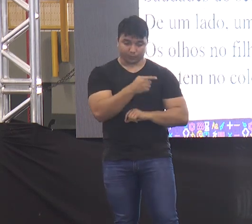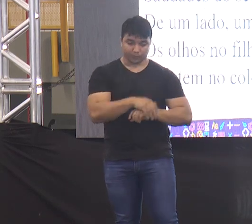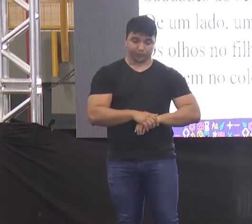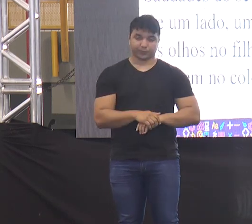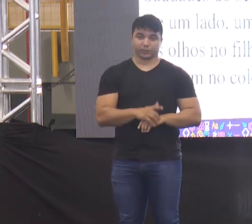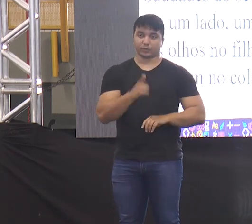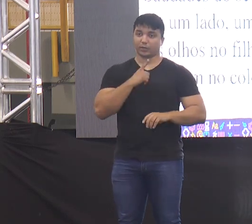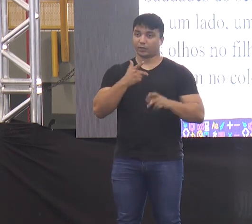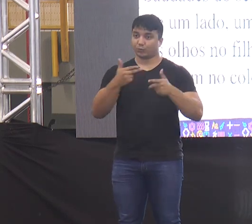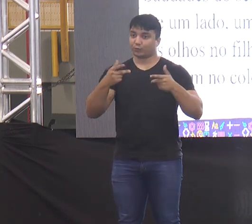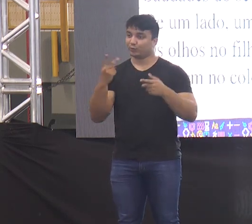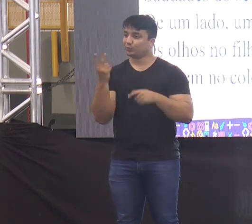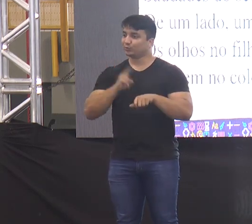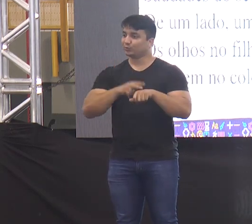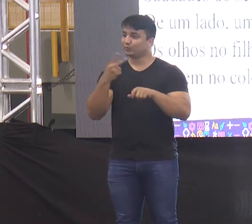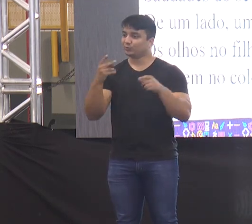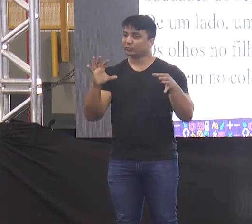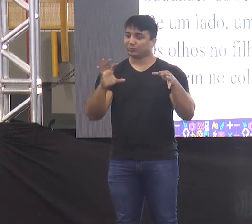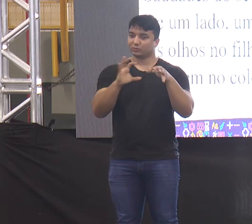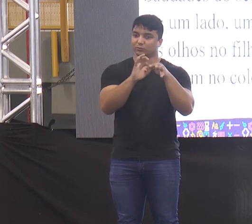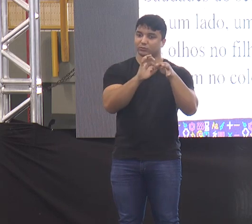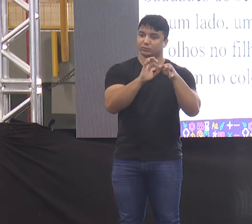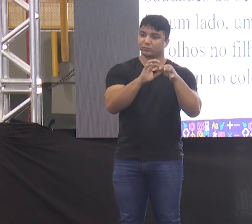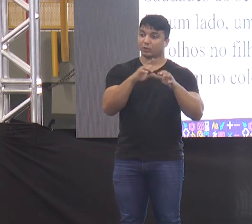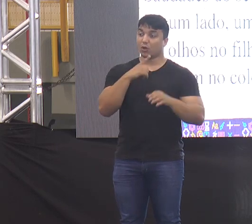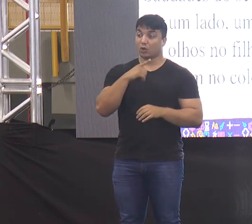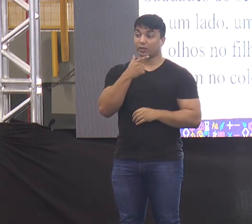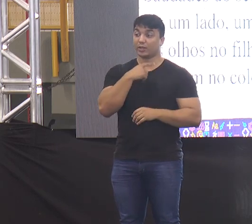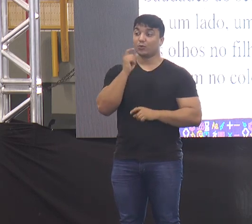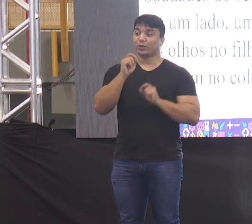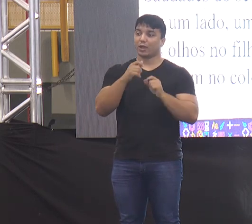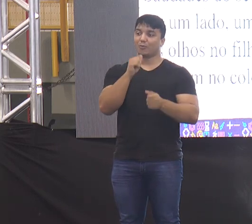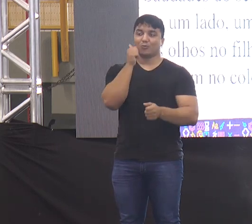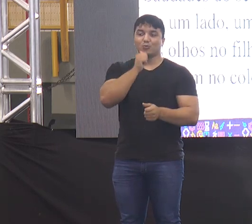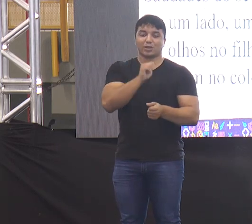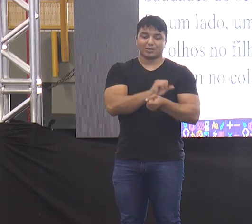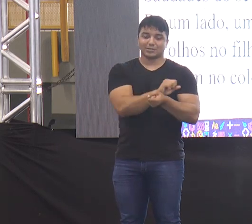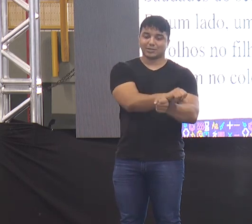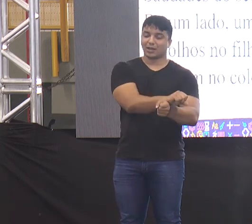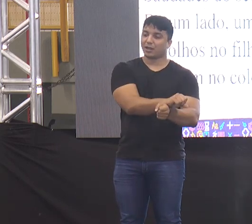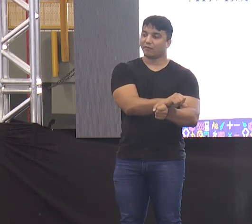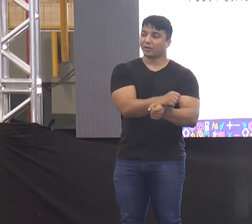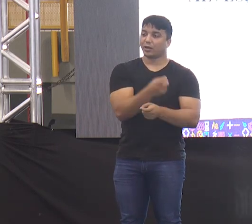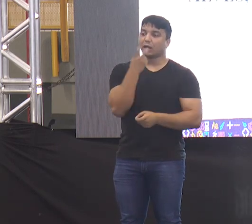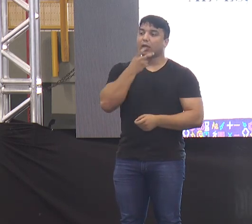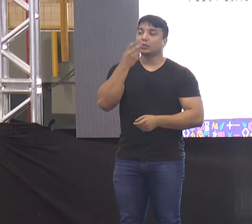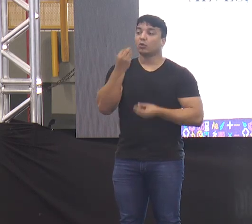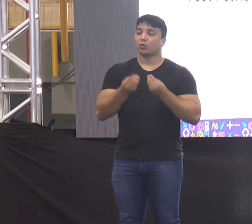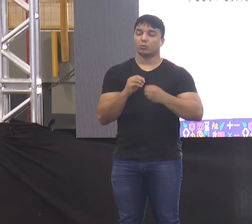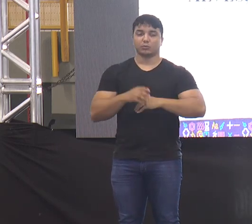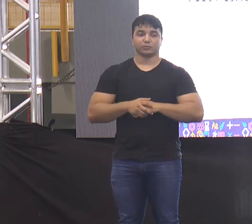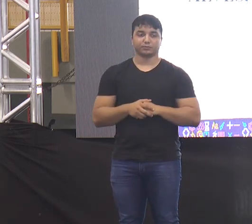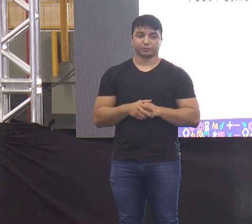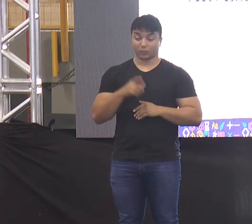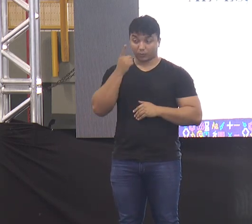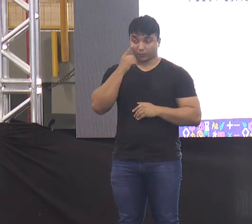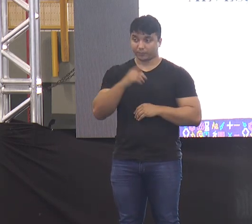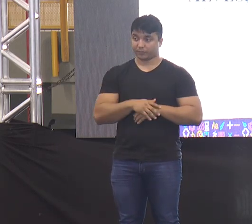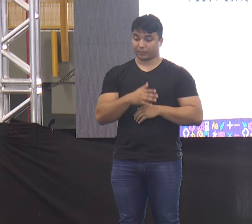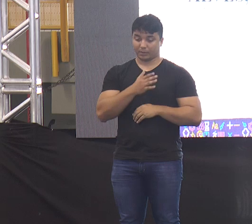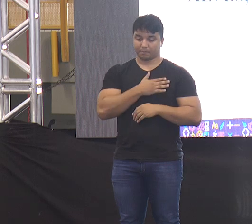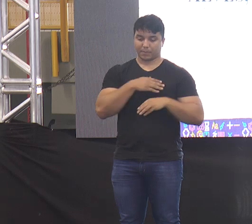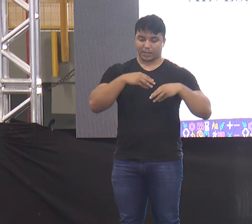Ele concilia as duas coisas. Olha o que canta a escrava. Olha o canto da escrava.